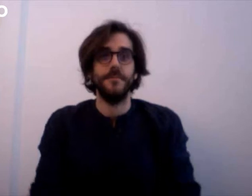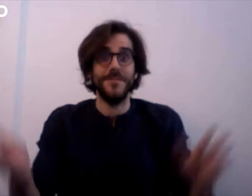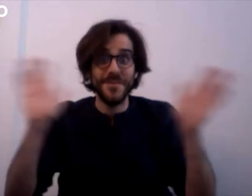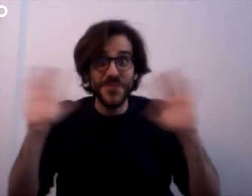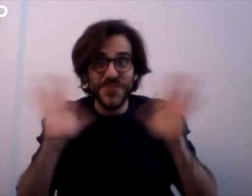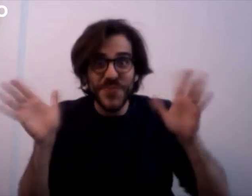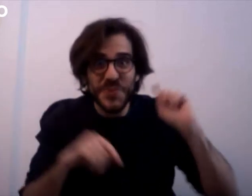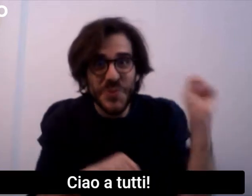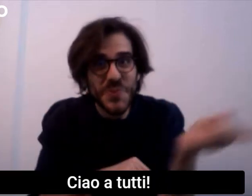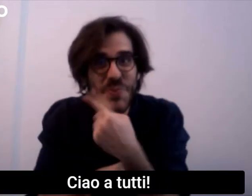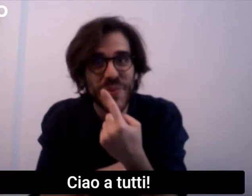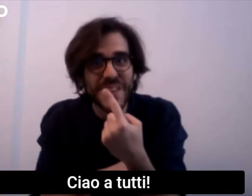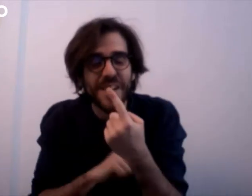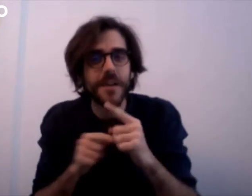ciao a tutti